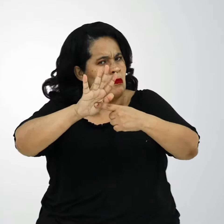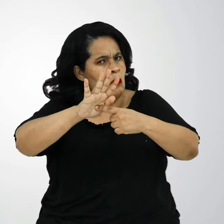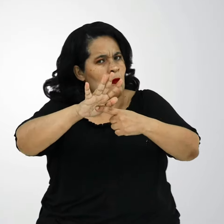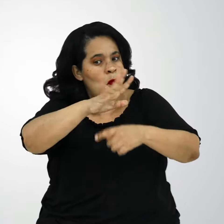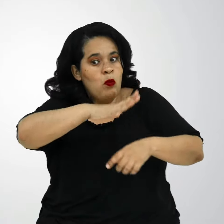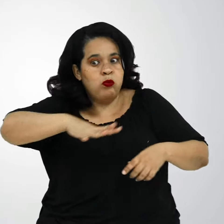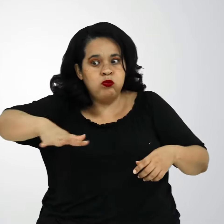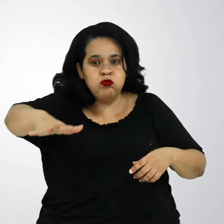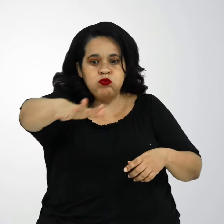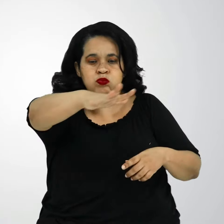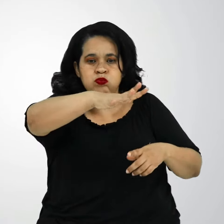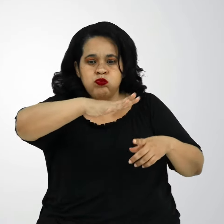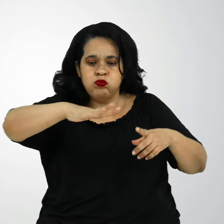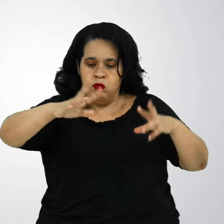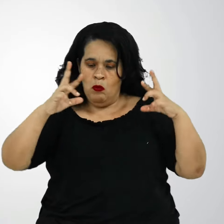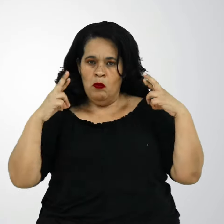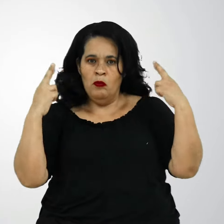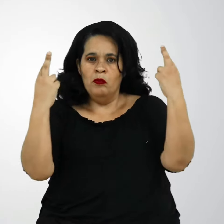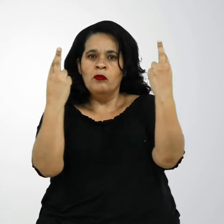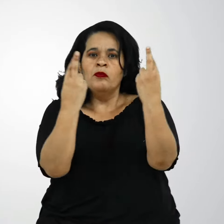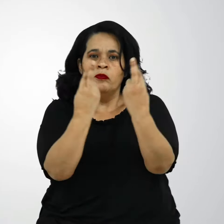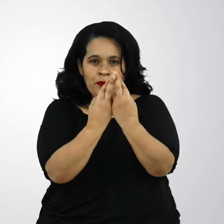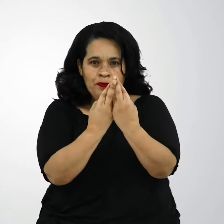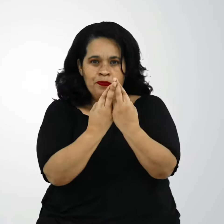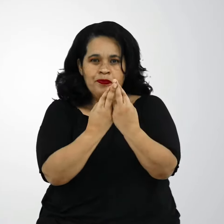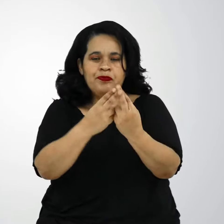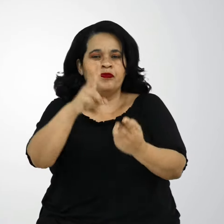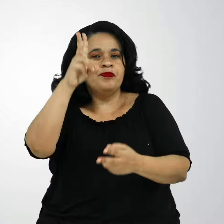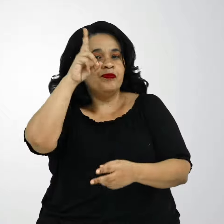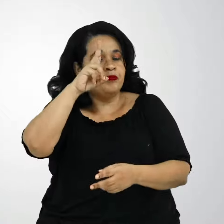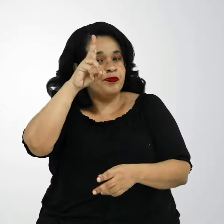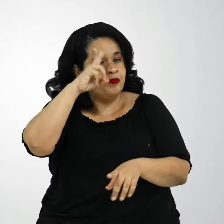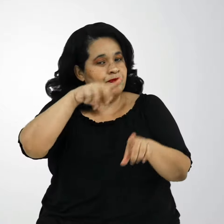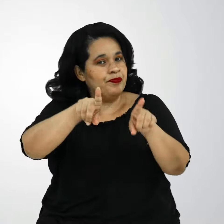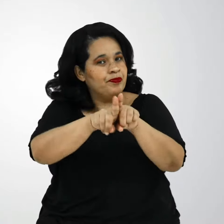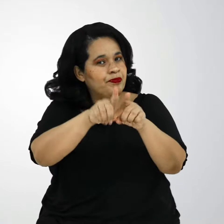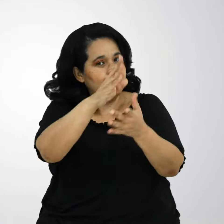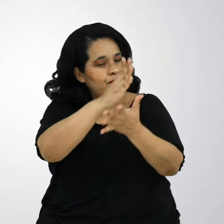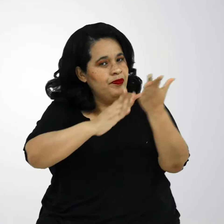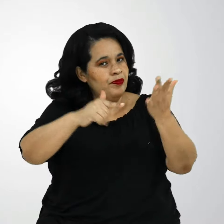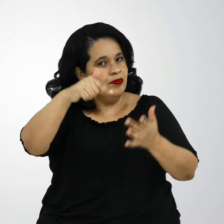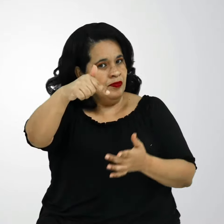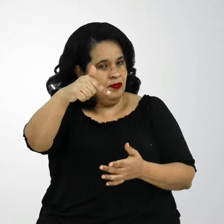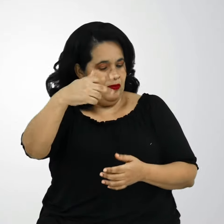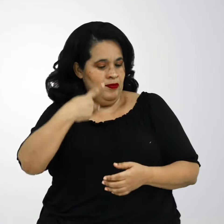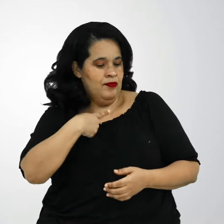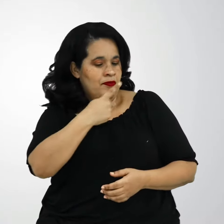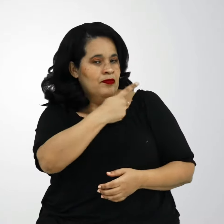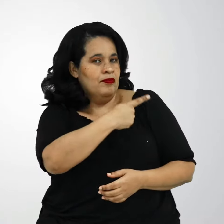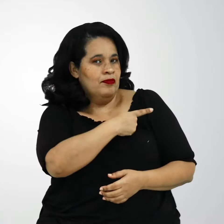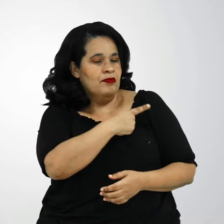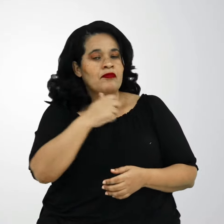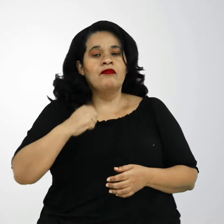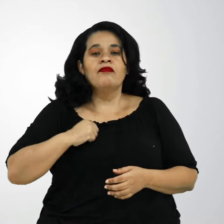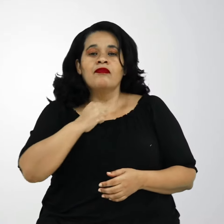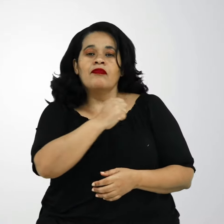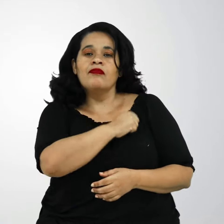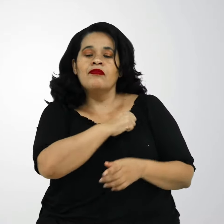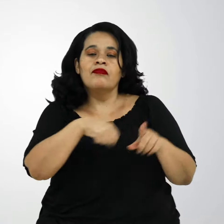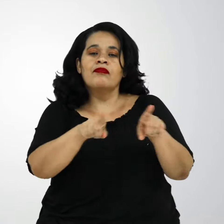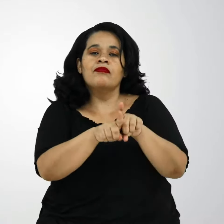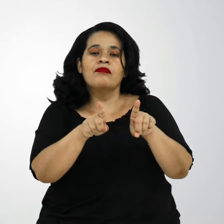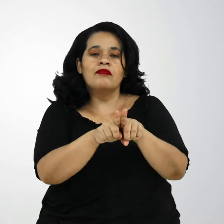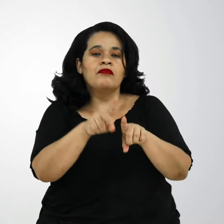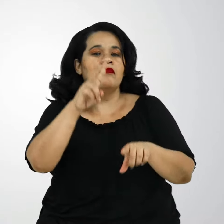Inclusive, os pastores Alain e Valdecir nos ajudaram aqui no estudo sobre o capítulo 7, que foi a visão dos 4 animais, né, que